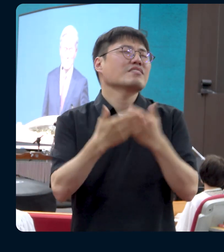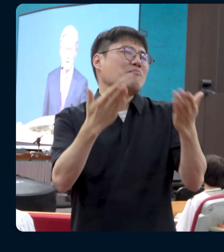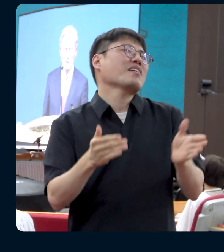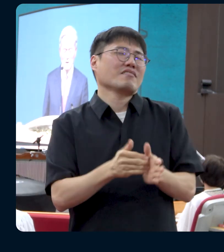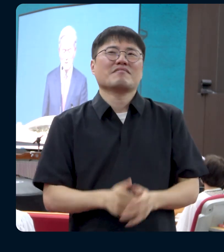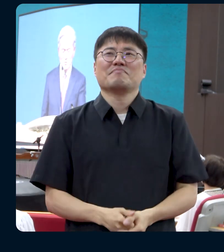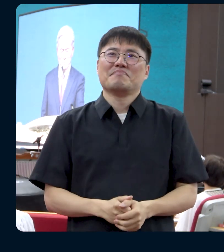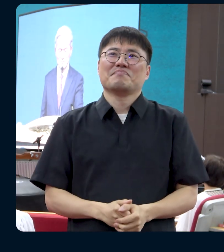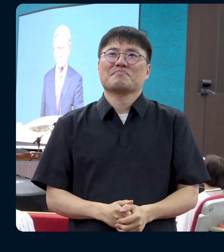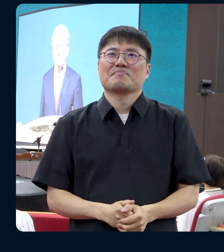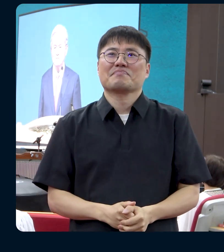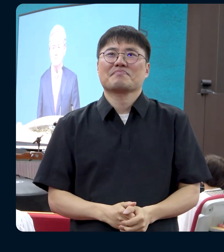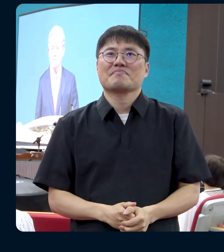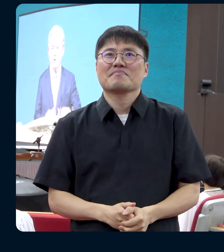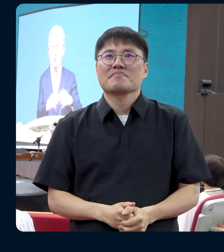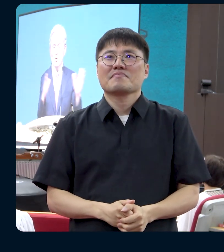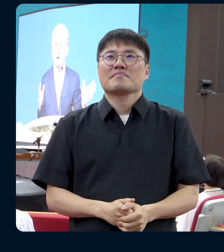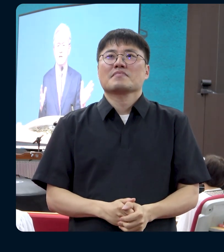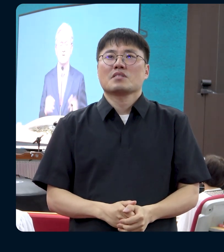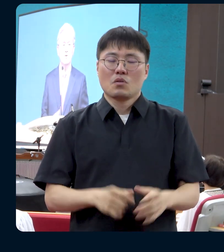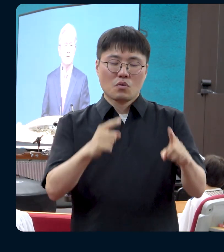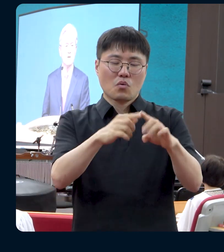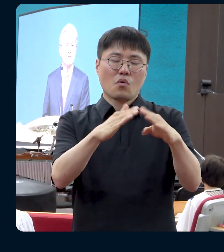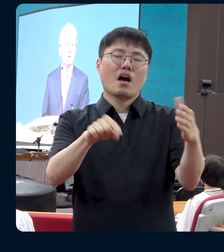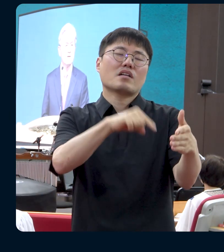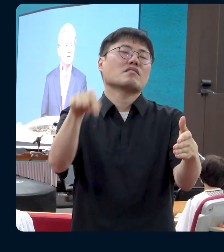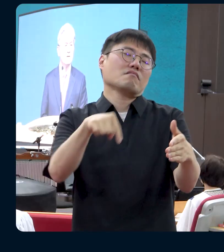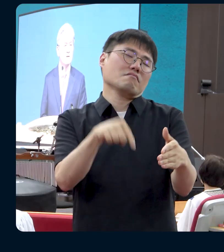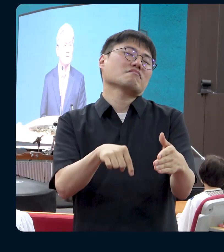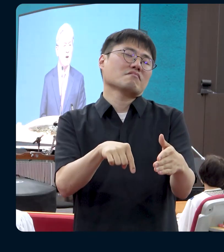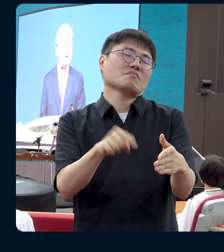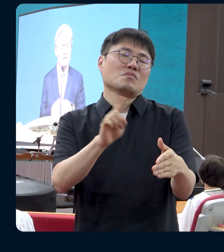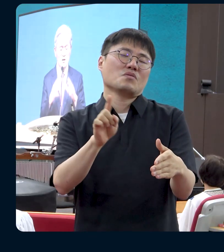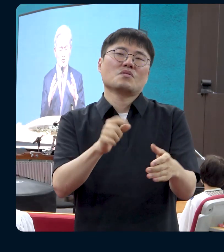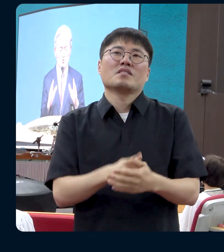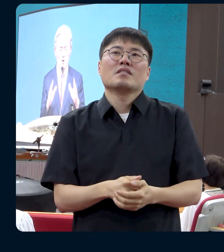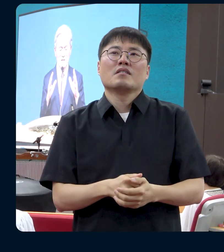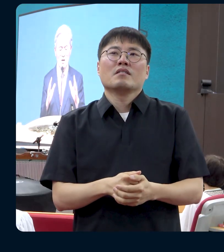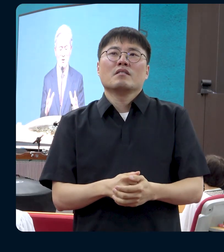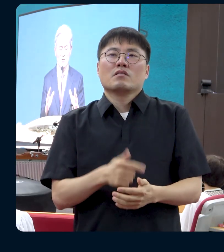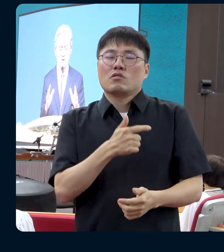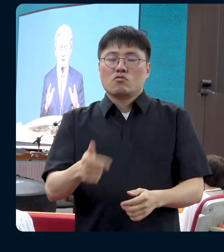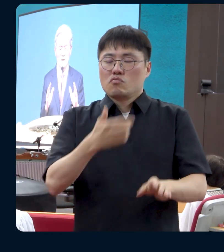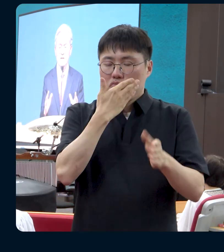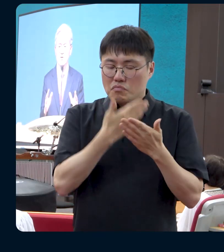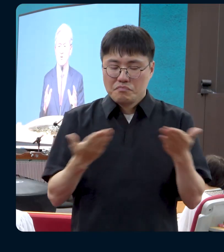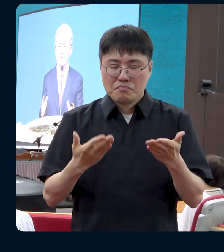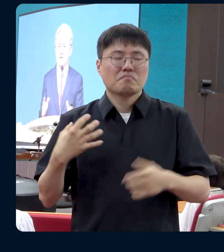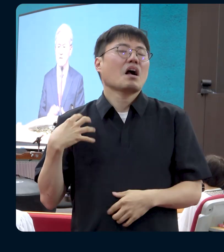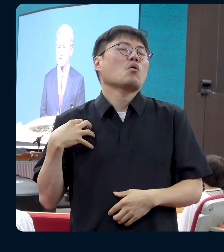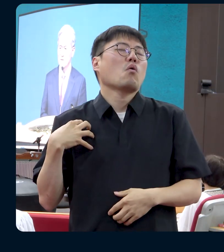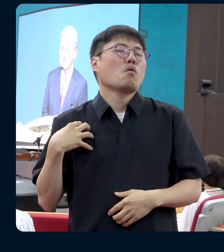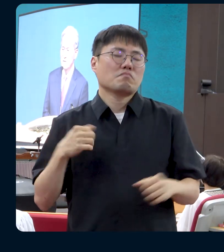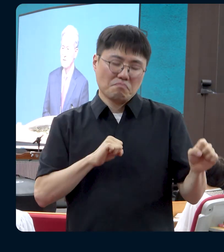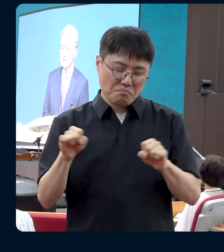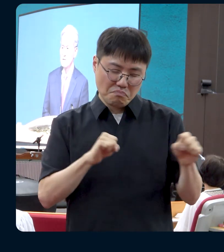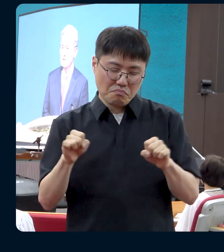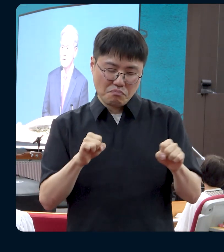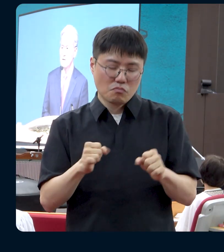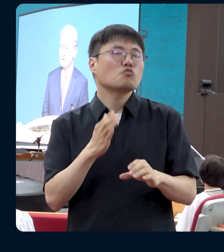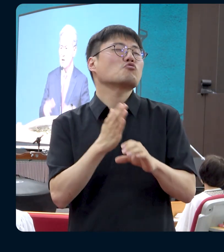은혜입니다. 그분은 교회 안에서 굉장히 중요한 사역을 맡아서 섬기게